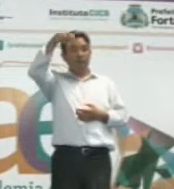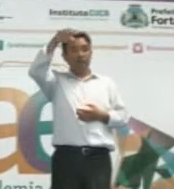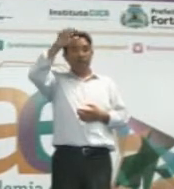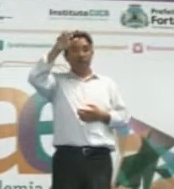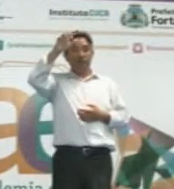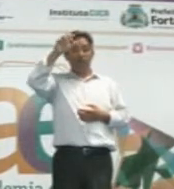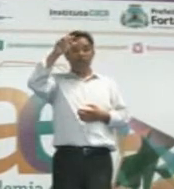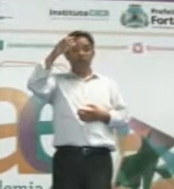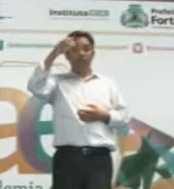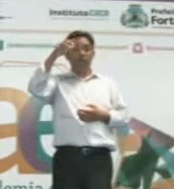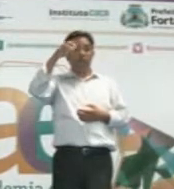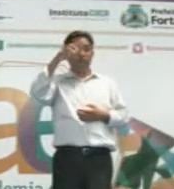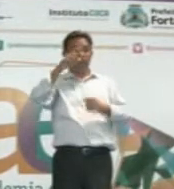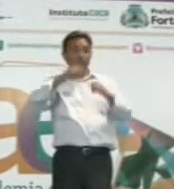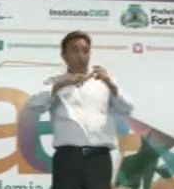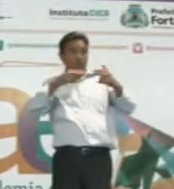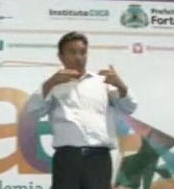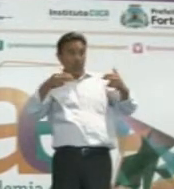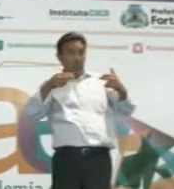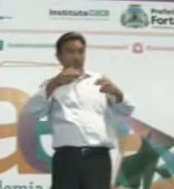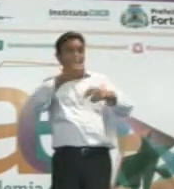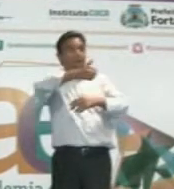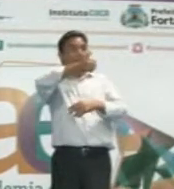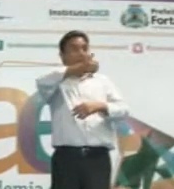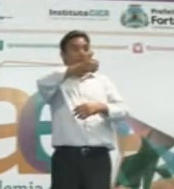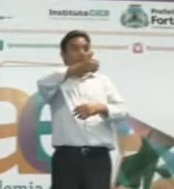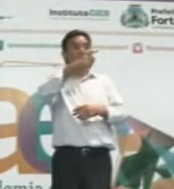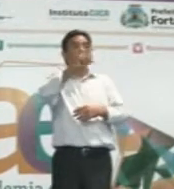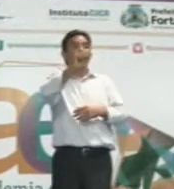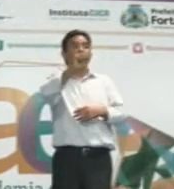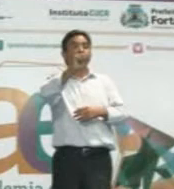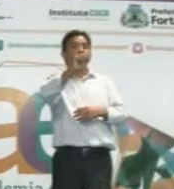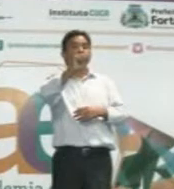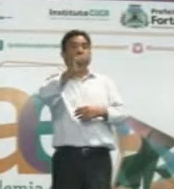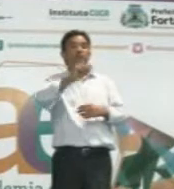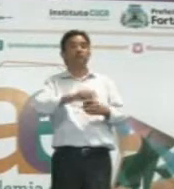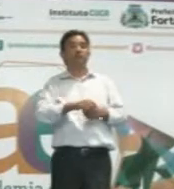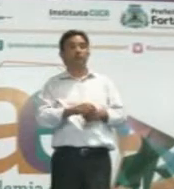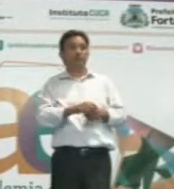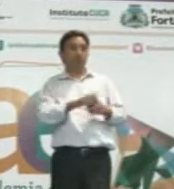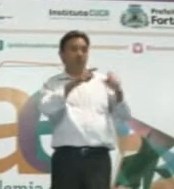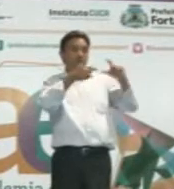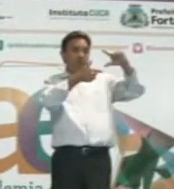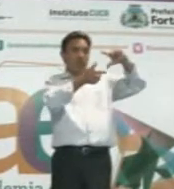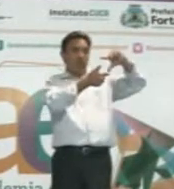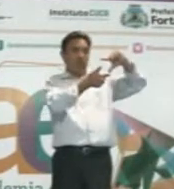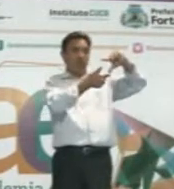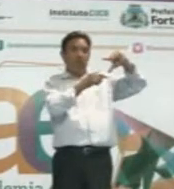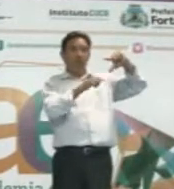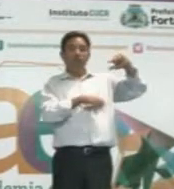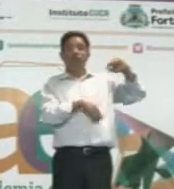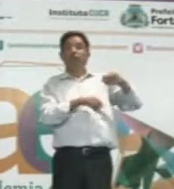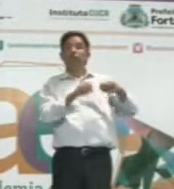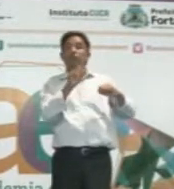assim, ó, produtores primários. Tem um quadradinho aí, ó, no centro do